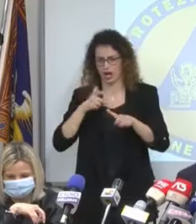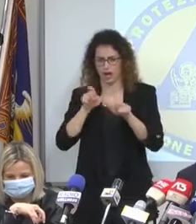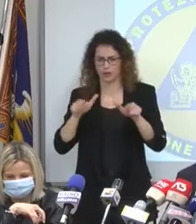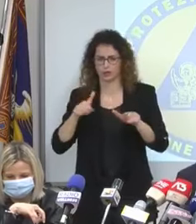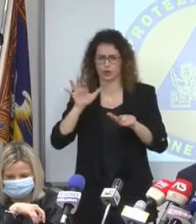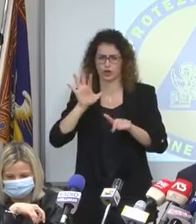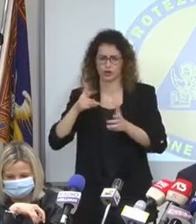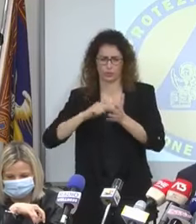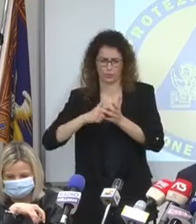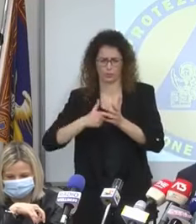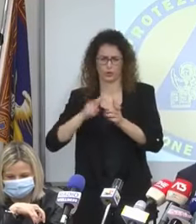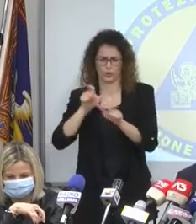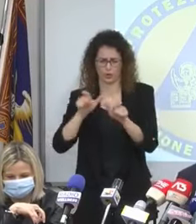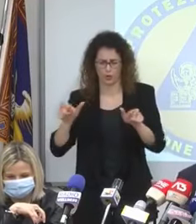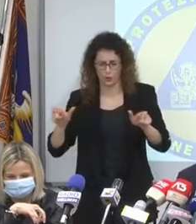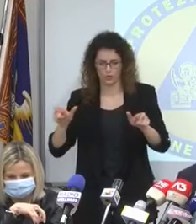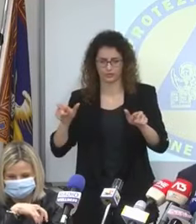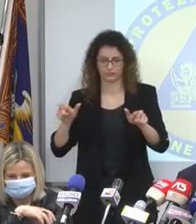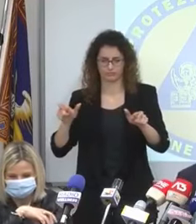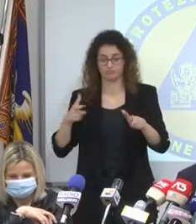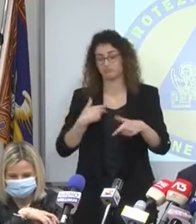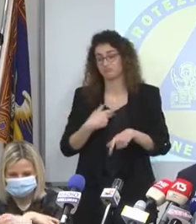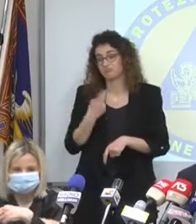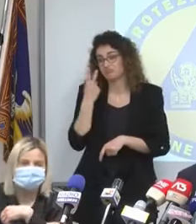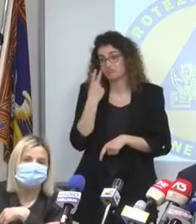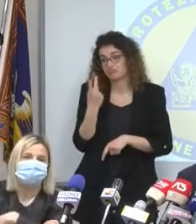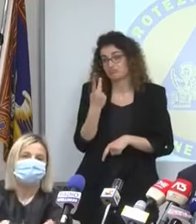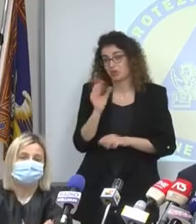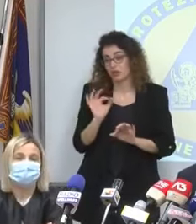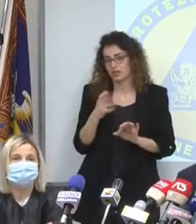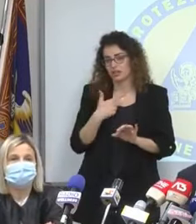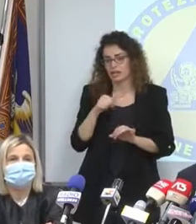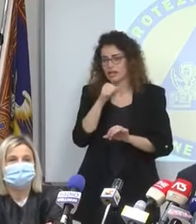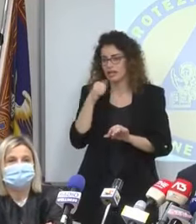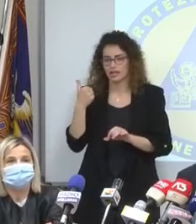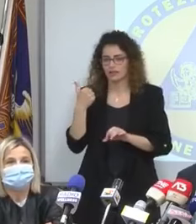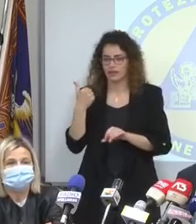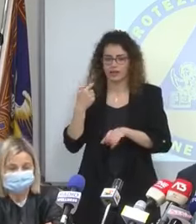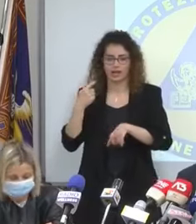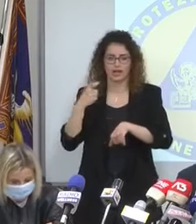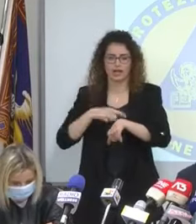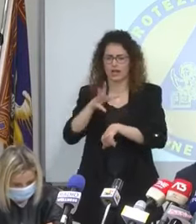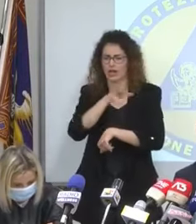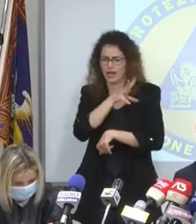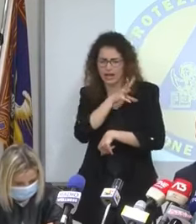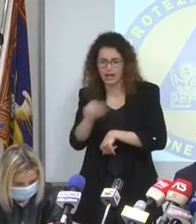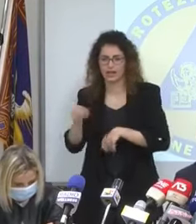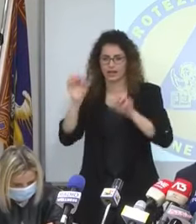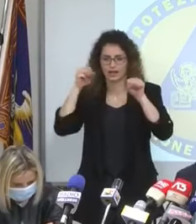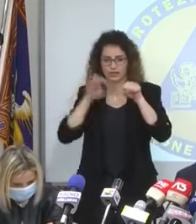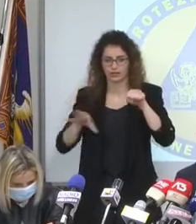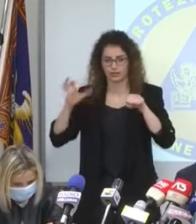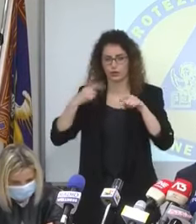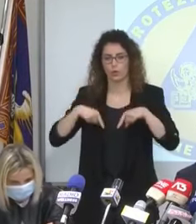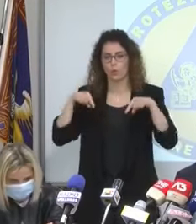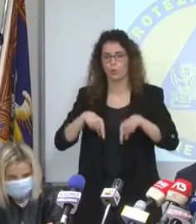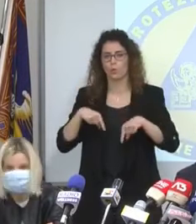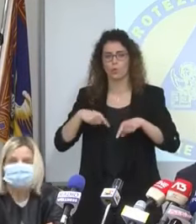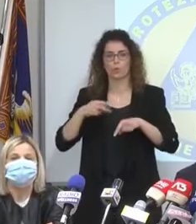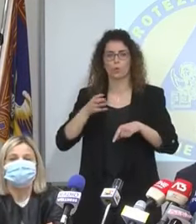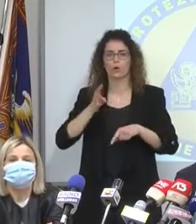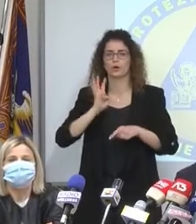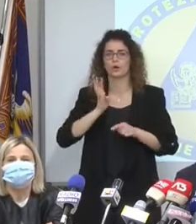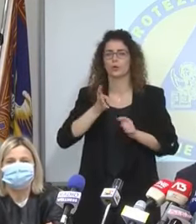Poi io lo vedo così, qua ci vuole tempo pieno su sta regione, cioè non abbiamo tempo. Noi siamo qui da 14 mesi come